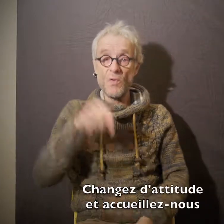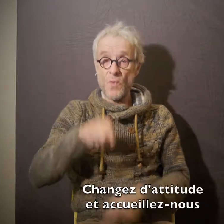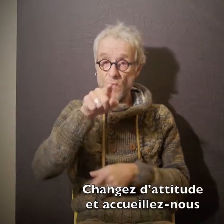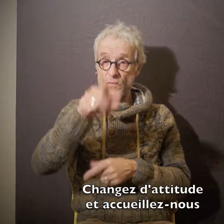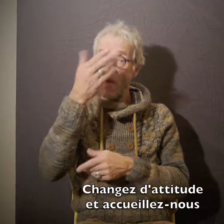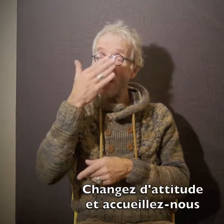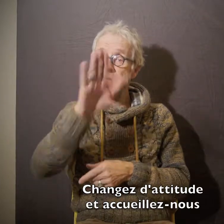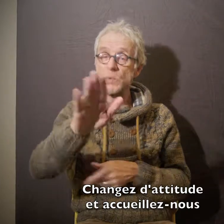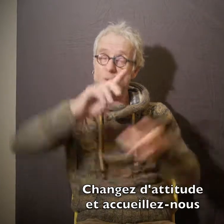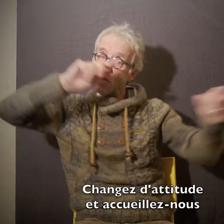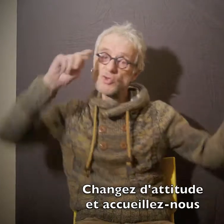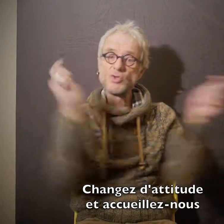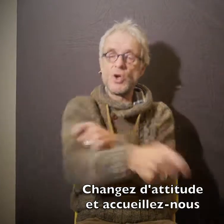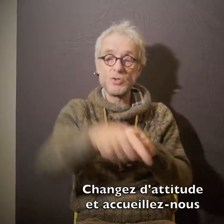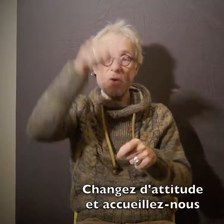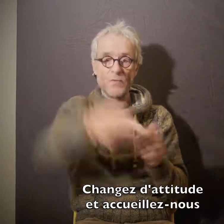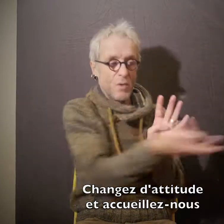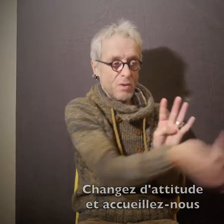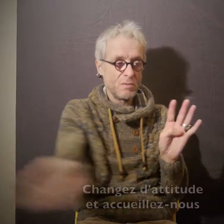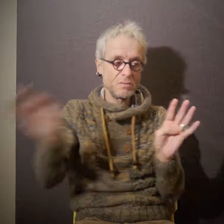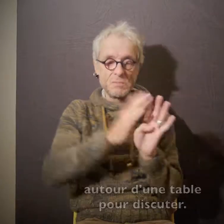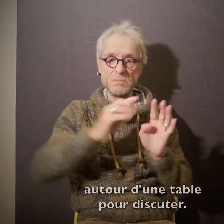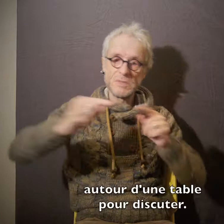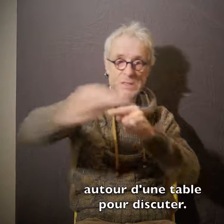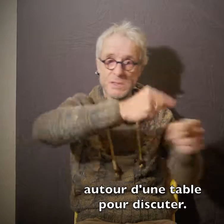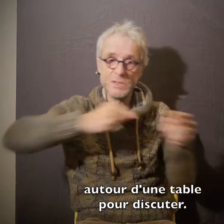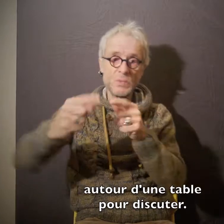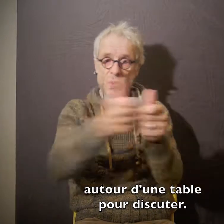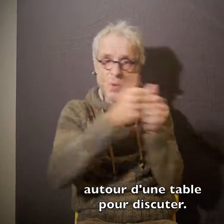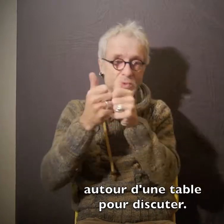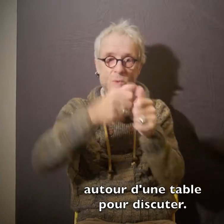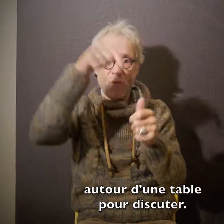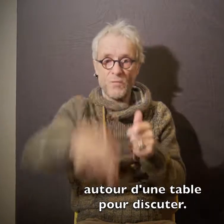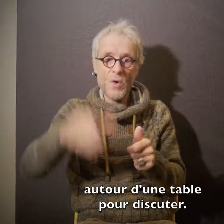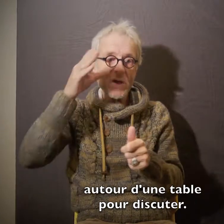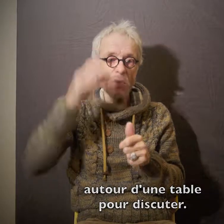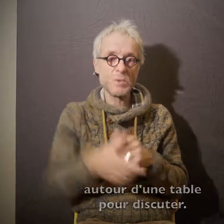solennelle. Changez d'attitude et accueillez-nous autour d'une table pour discuter.